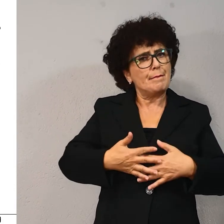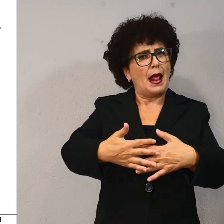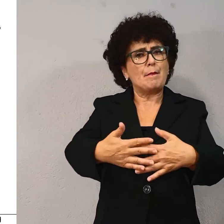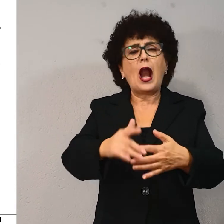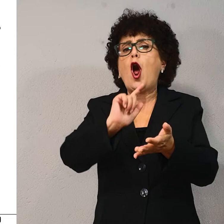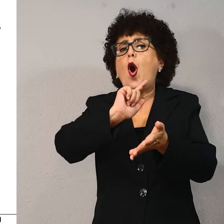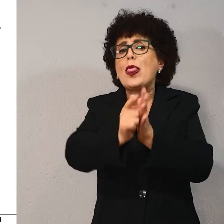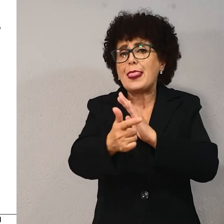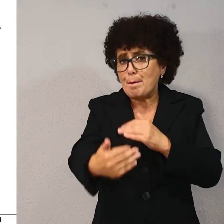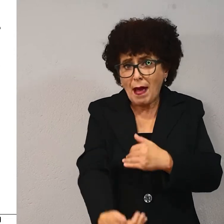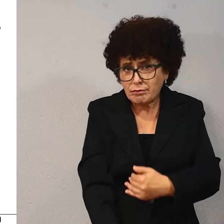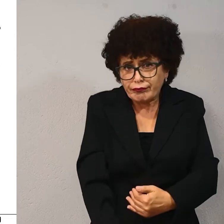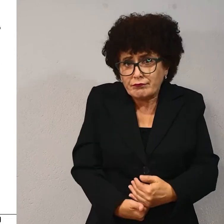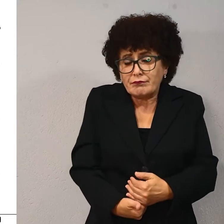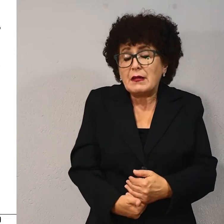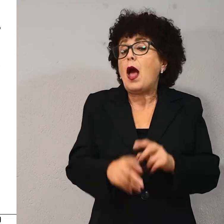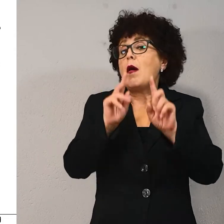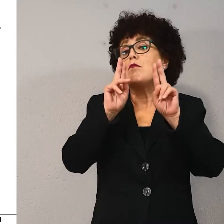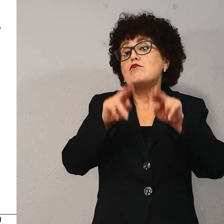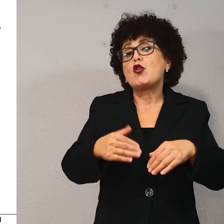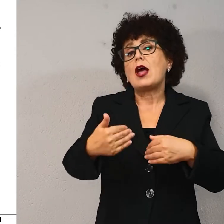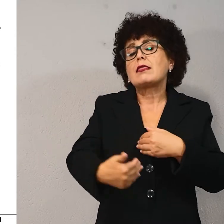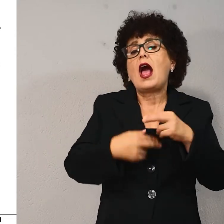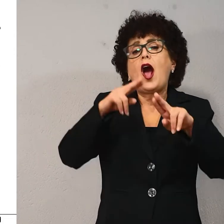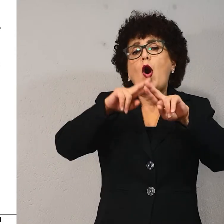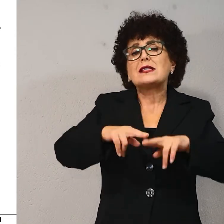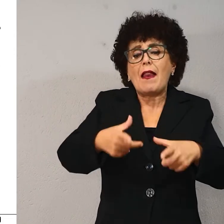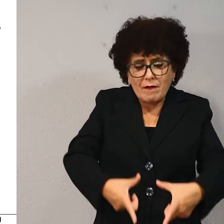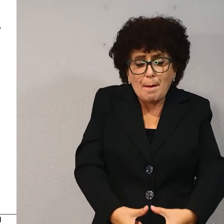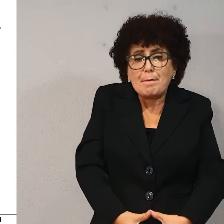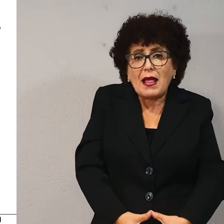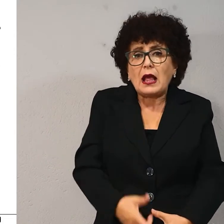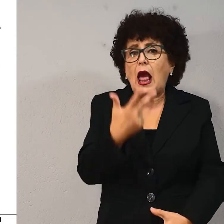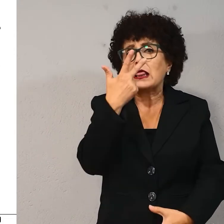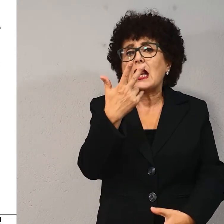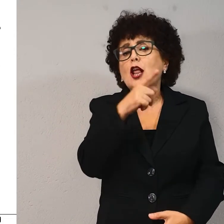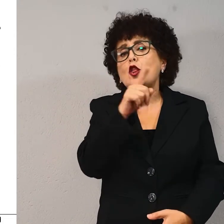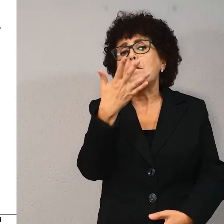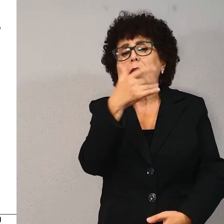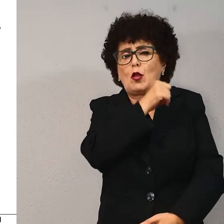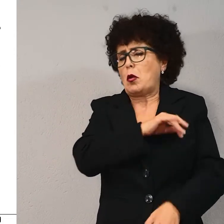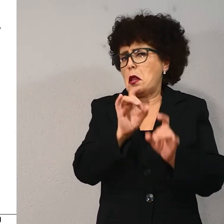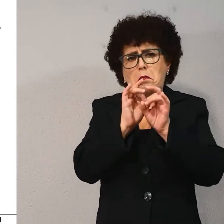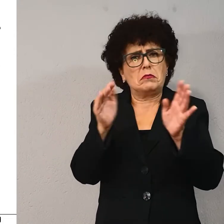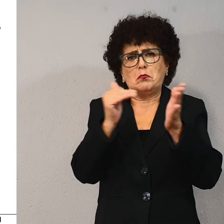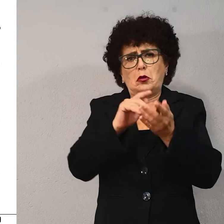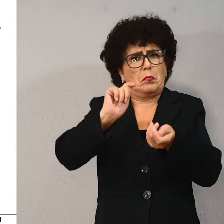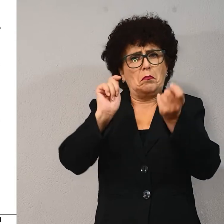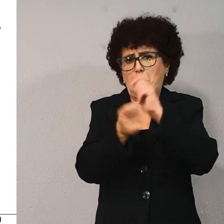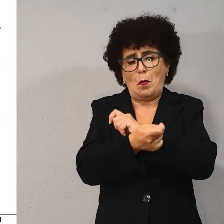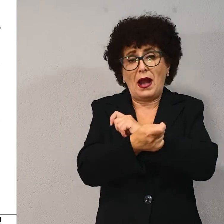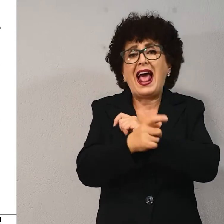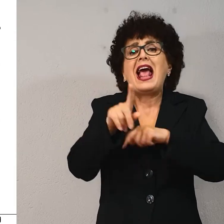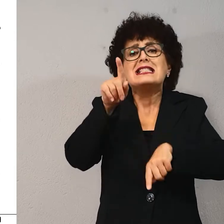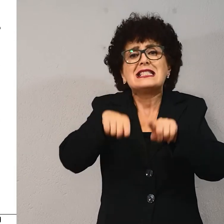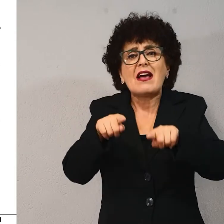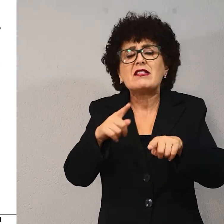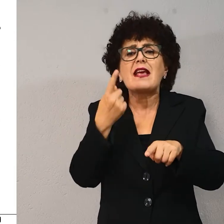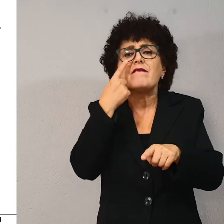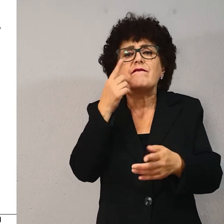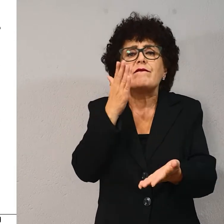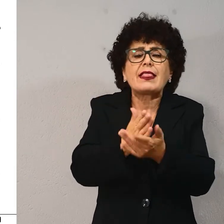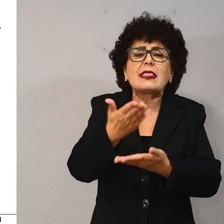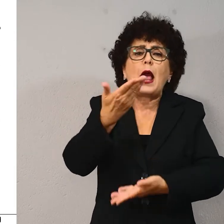по апликацијата и може да остане во матката 3 до 5 години без потреба за менување, во зависност од видот